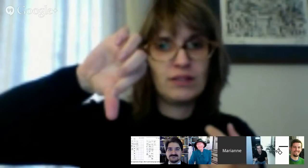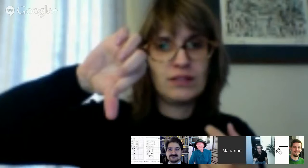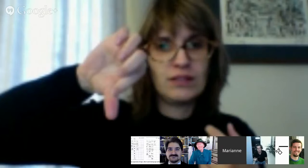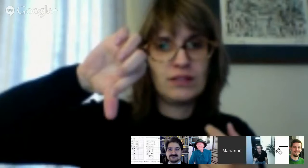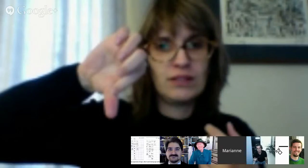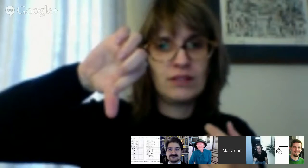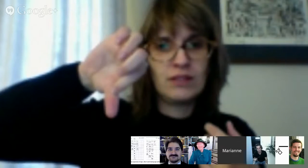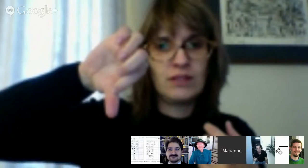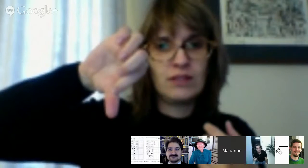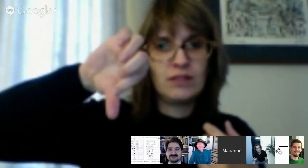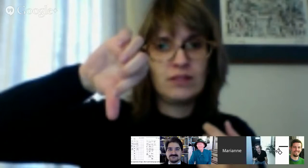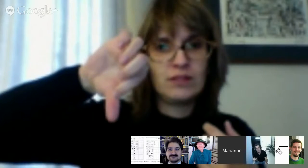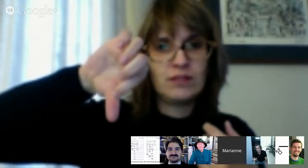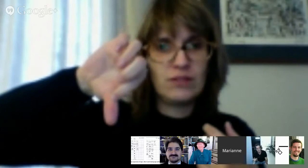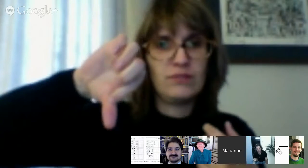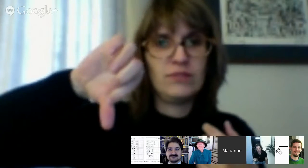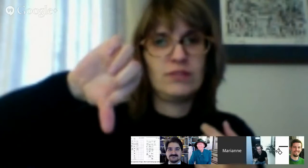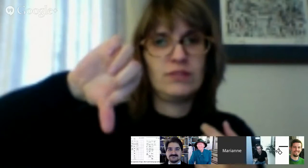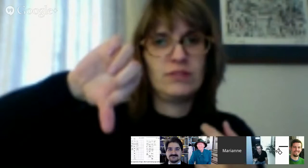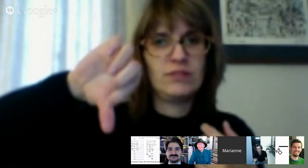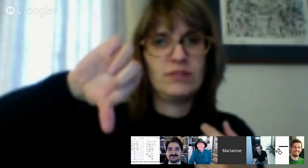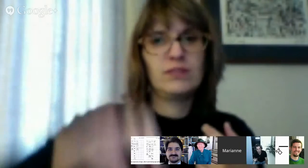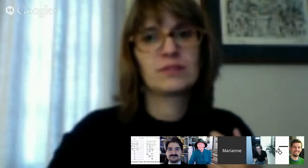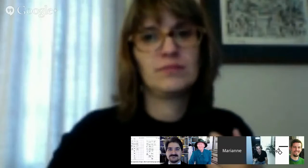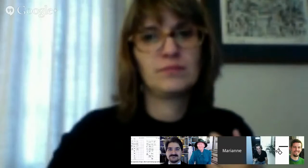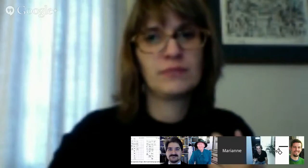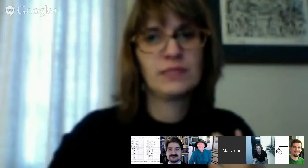Não tanto com essa parte lúdica.